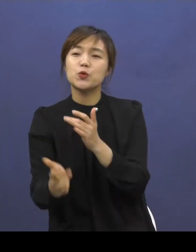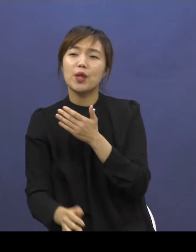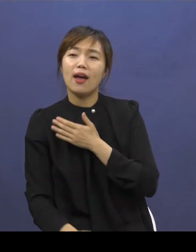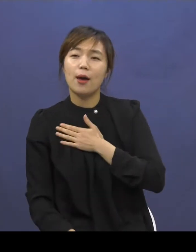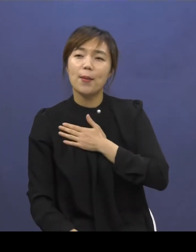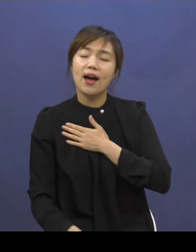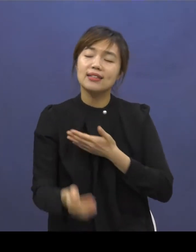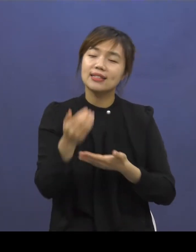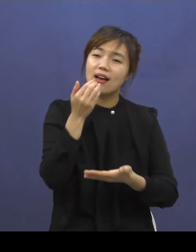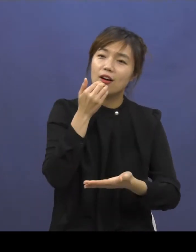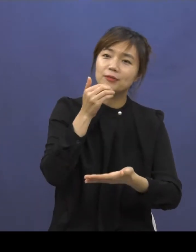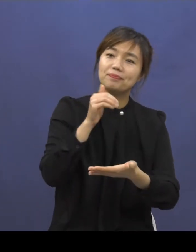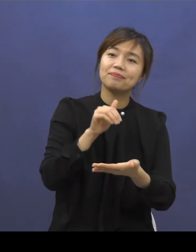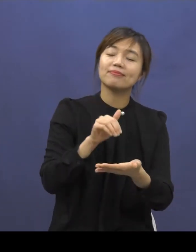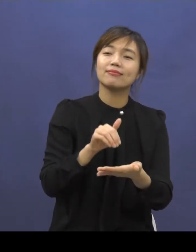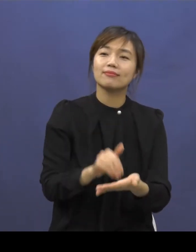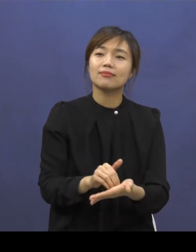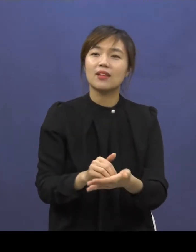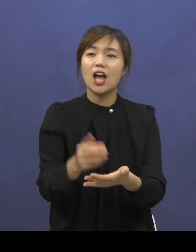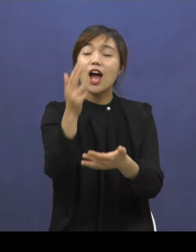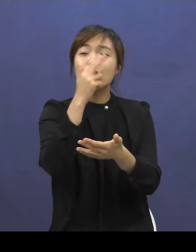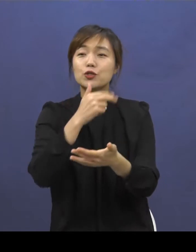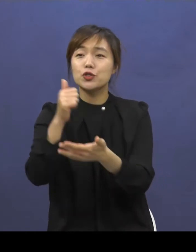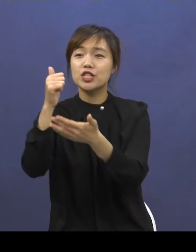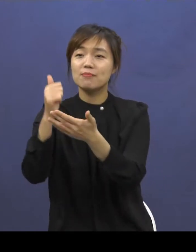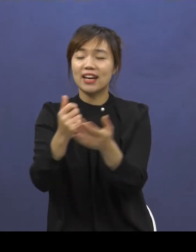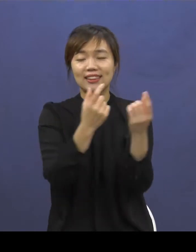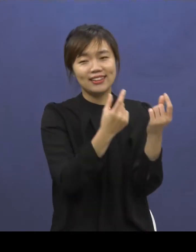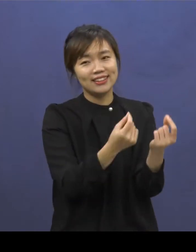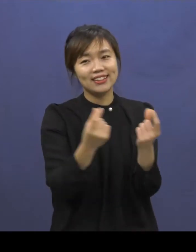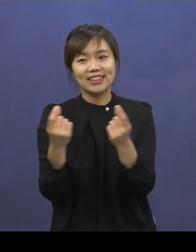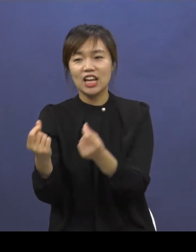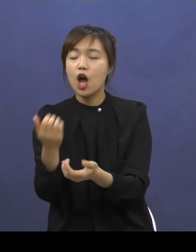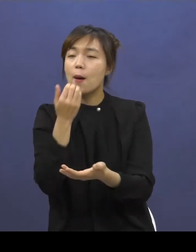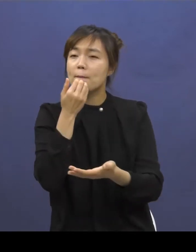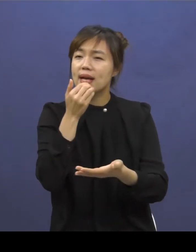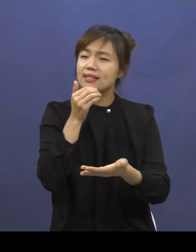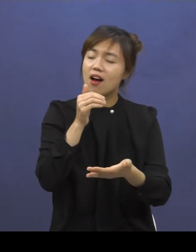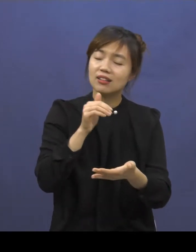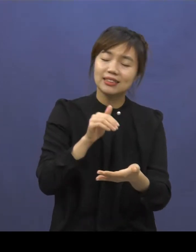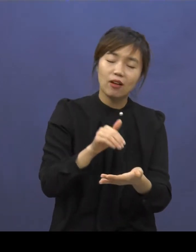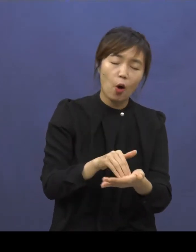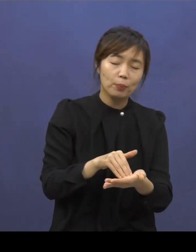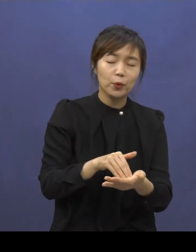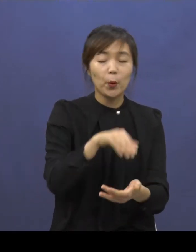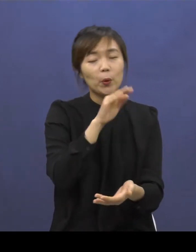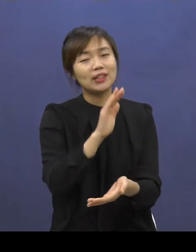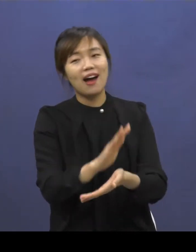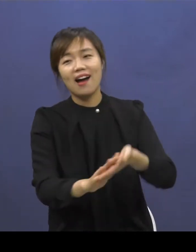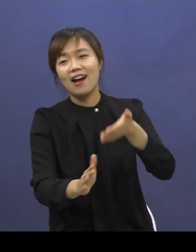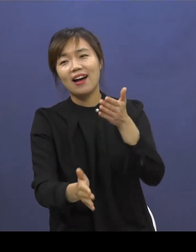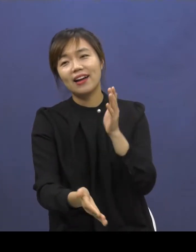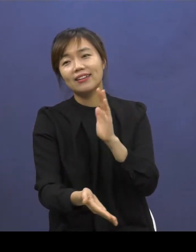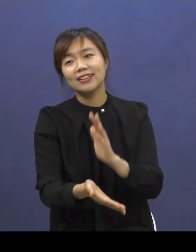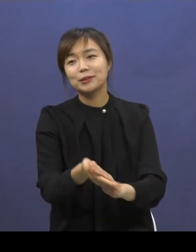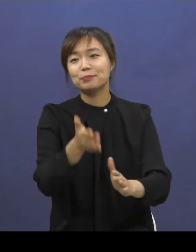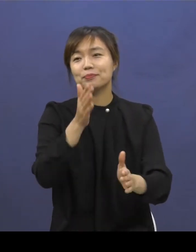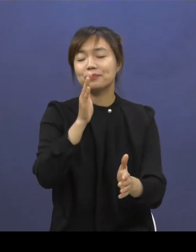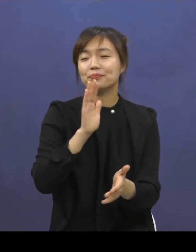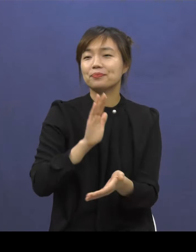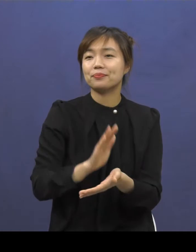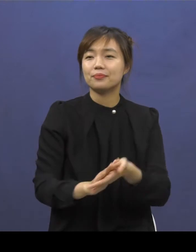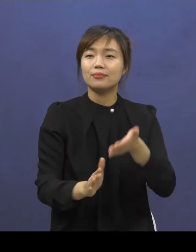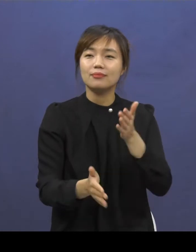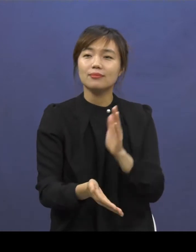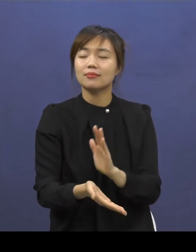예수의 반석 주님 같은 반석은 없도다